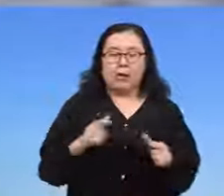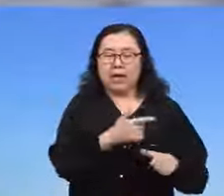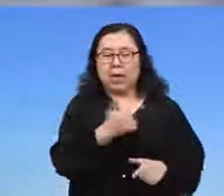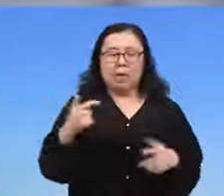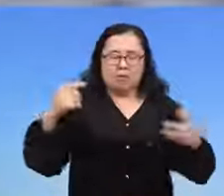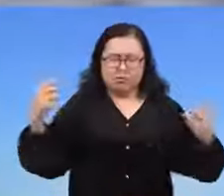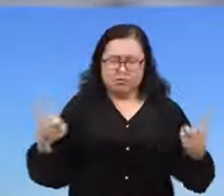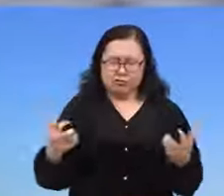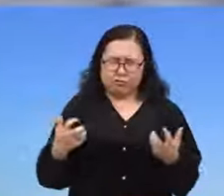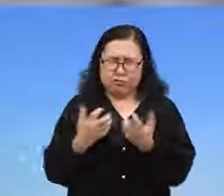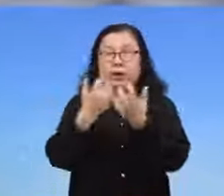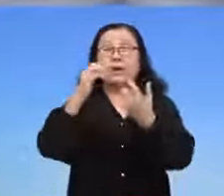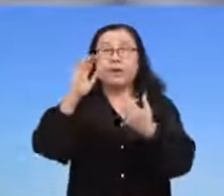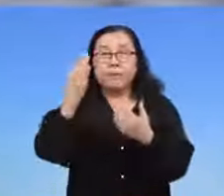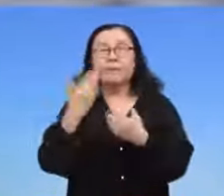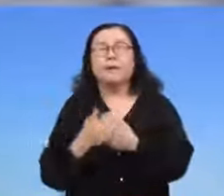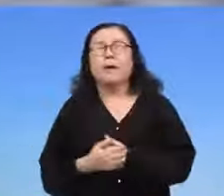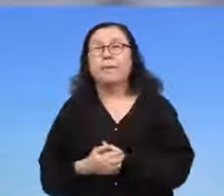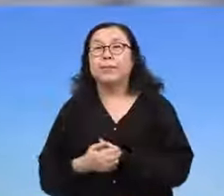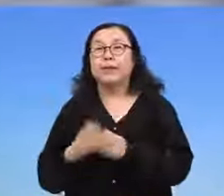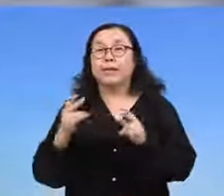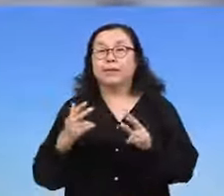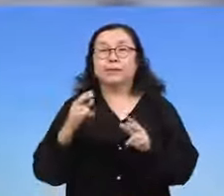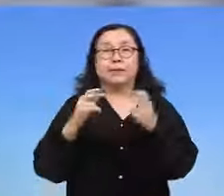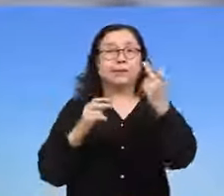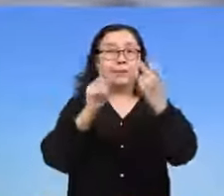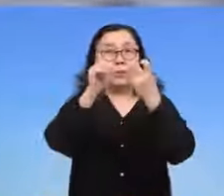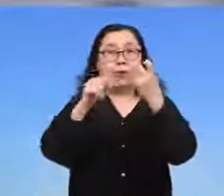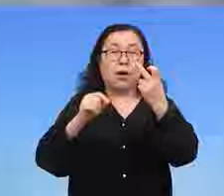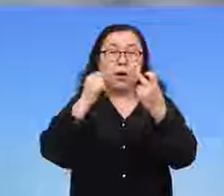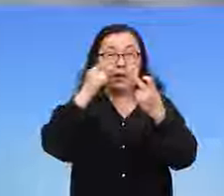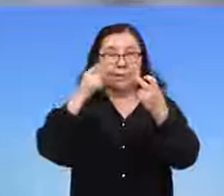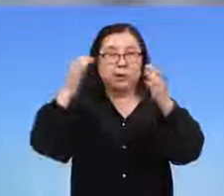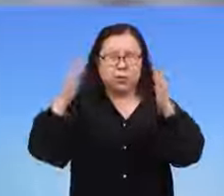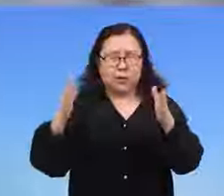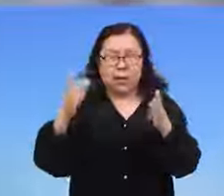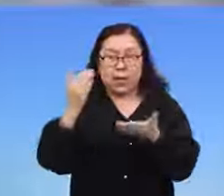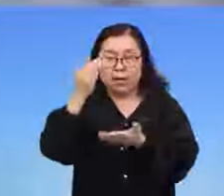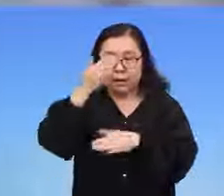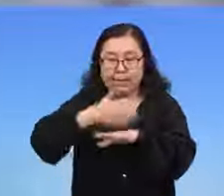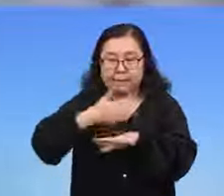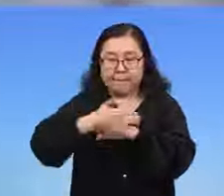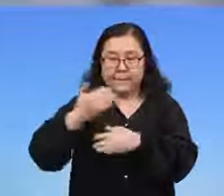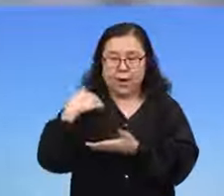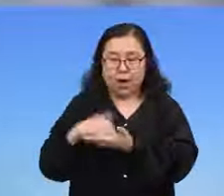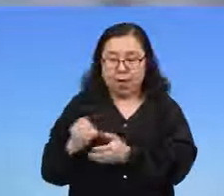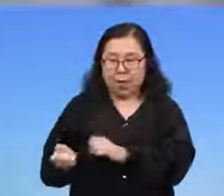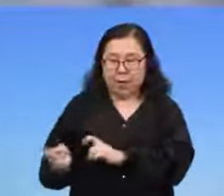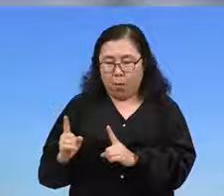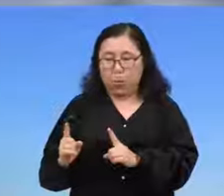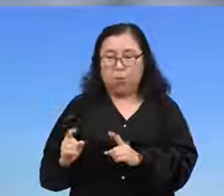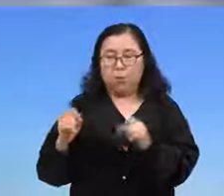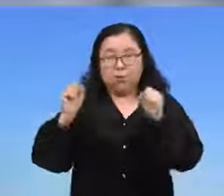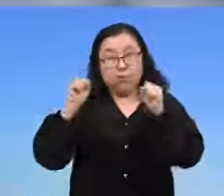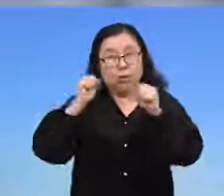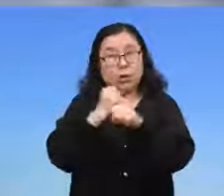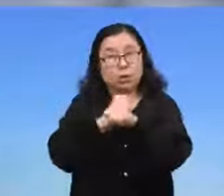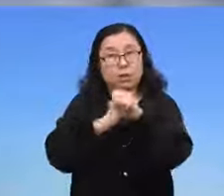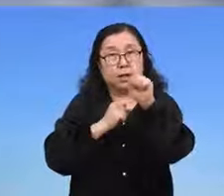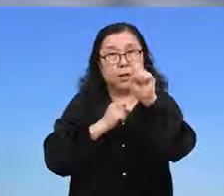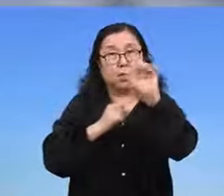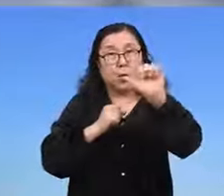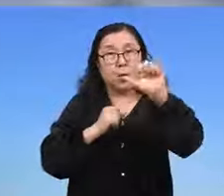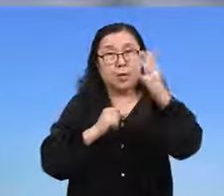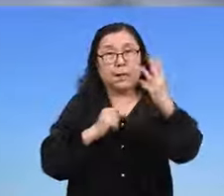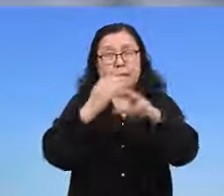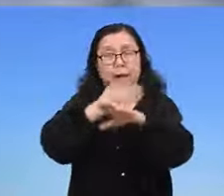하루가 풍성한지 모릅니다. 지금 이 12월 한 달 동안 감사 회복 운동을 벌이고 있는데요, 153 감사